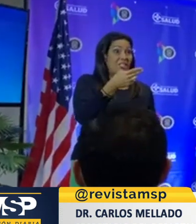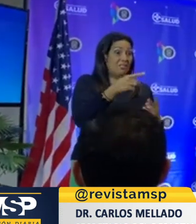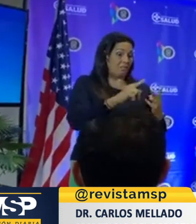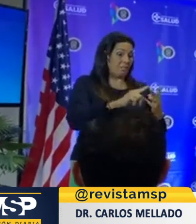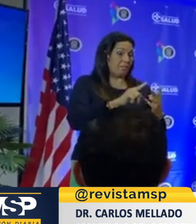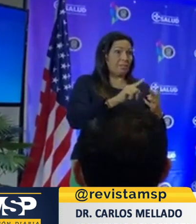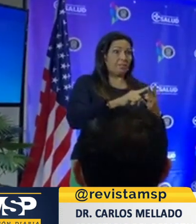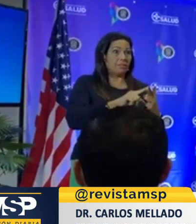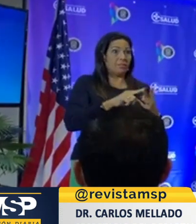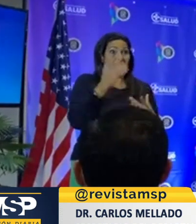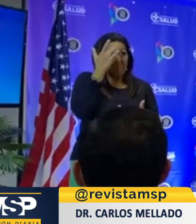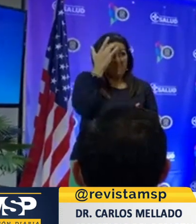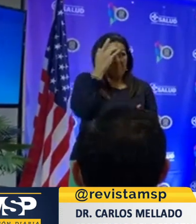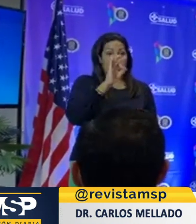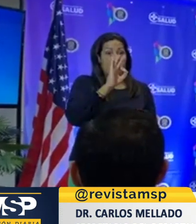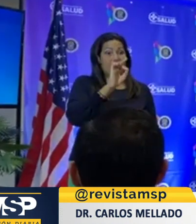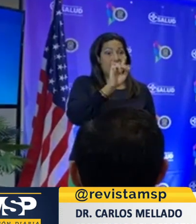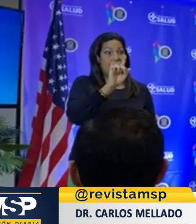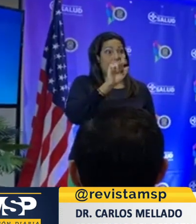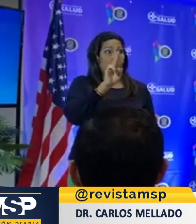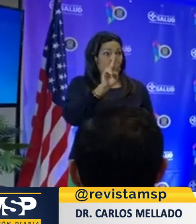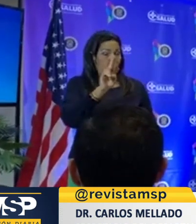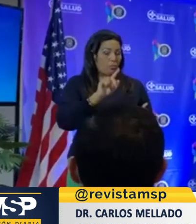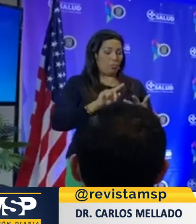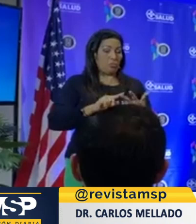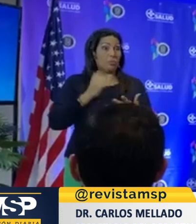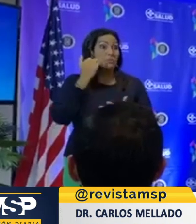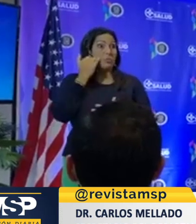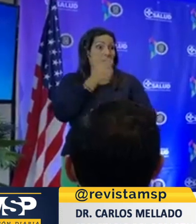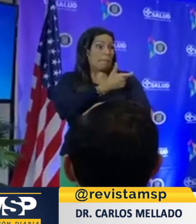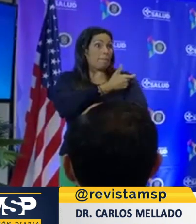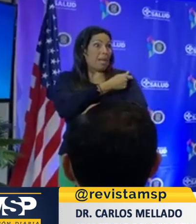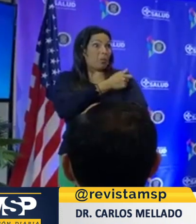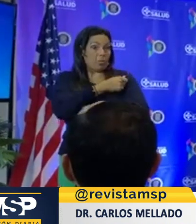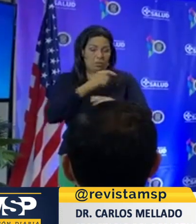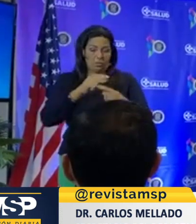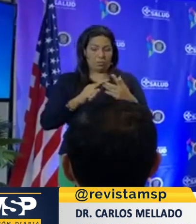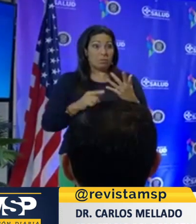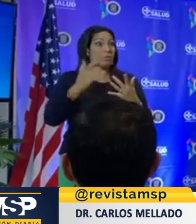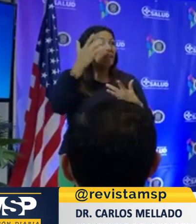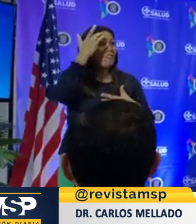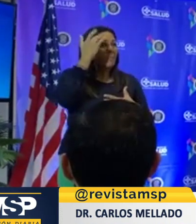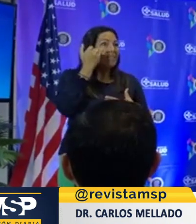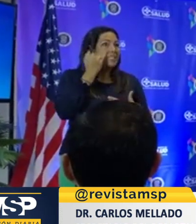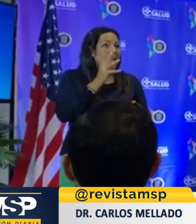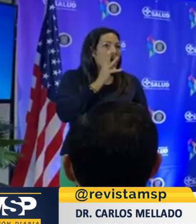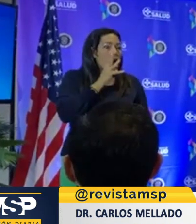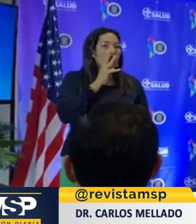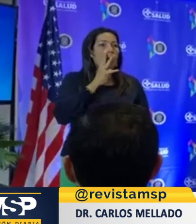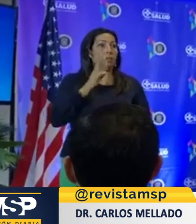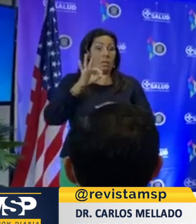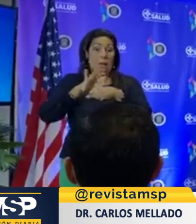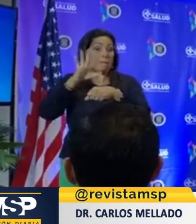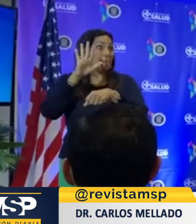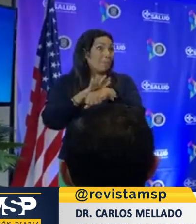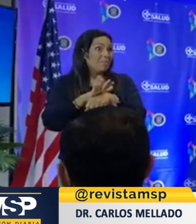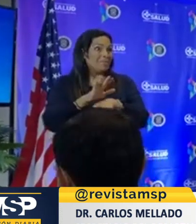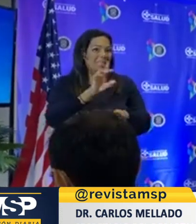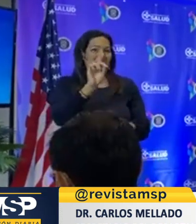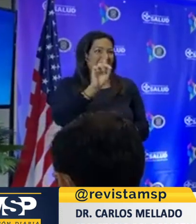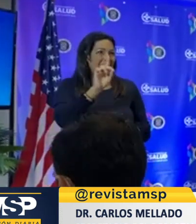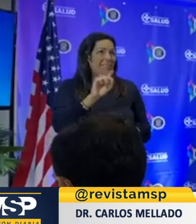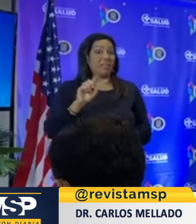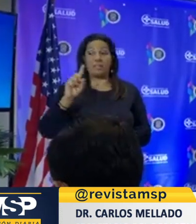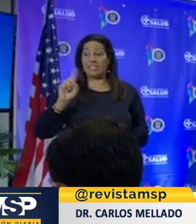enfermedades prevenibles por vacuna, enfermedades de transmisión por alimentos, agua, arbovirus, dengue, zika,